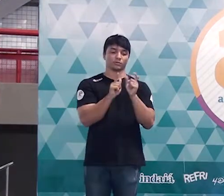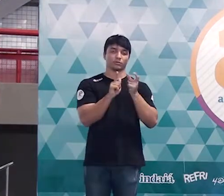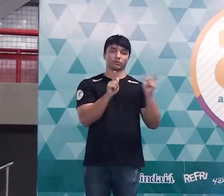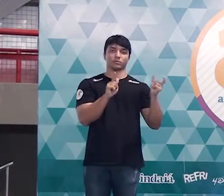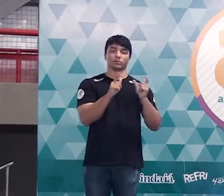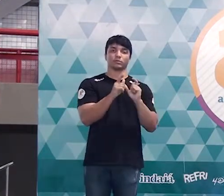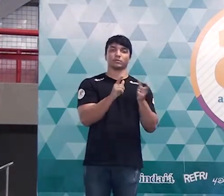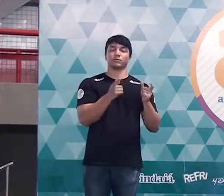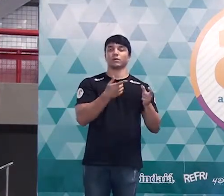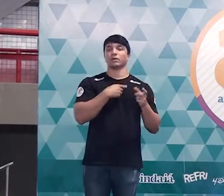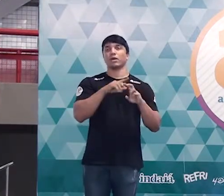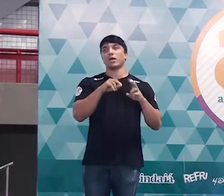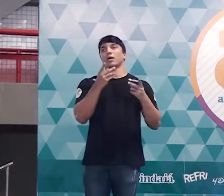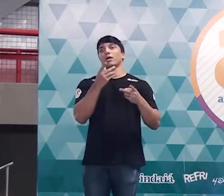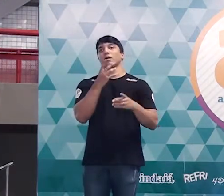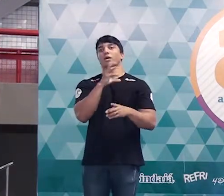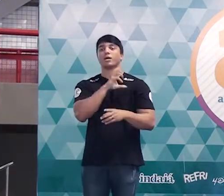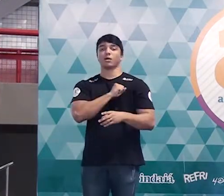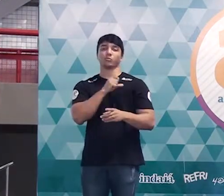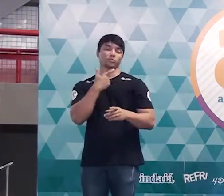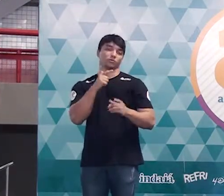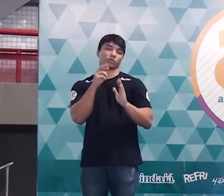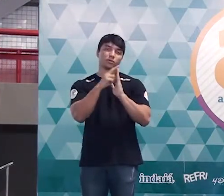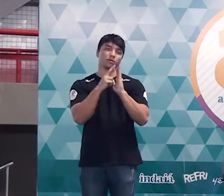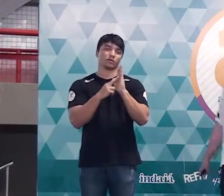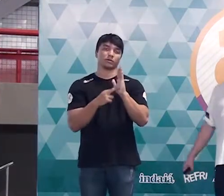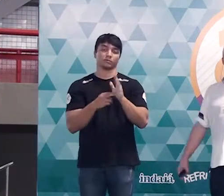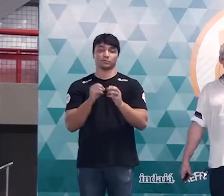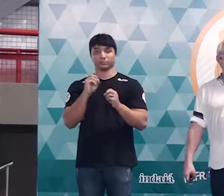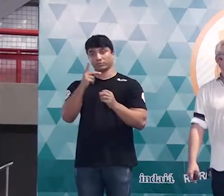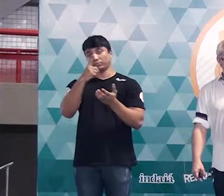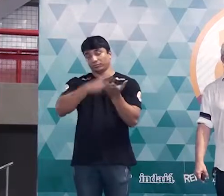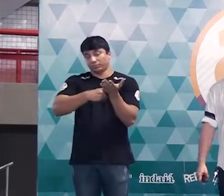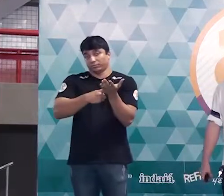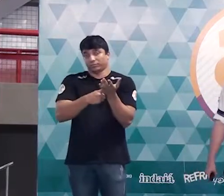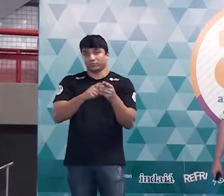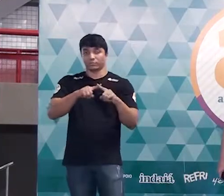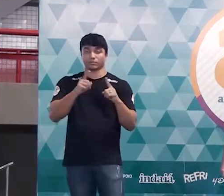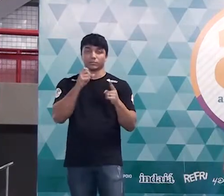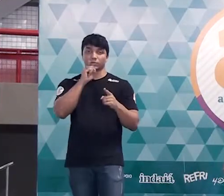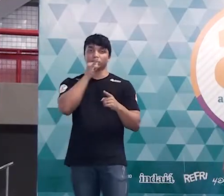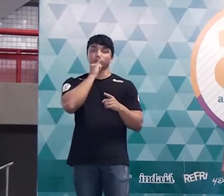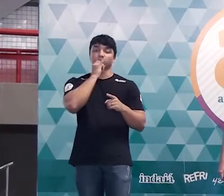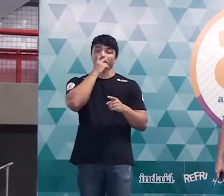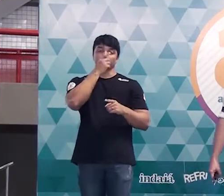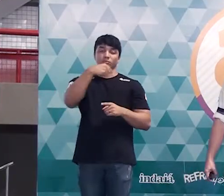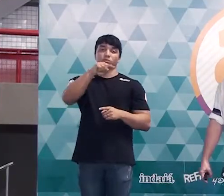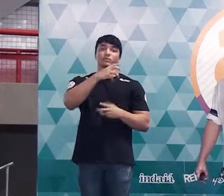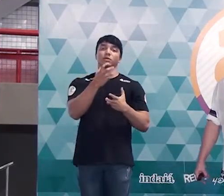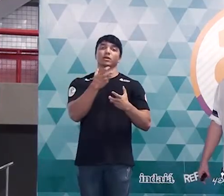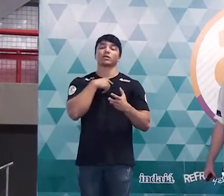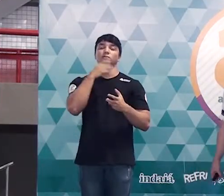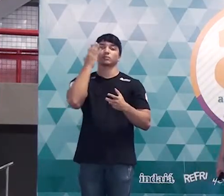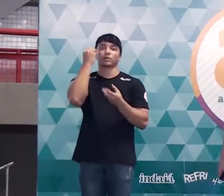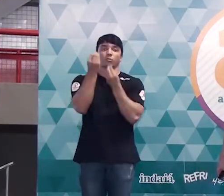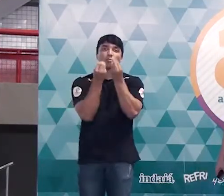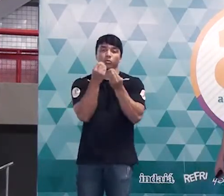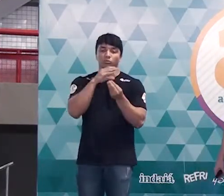Ah, professor, mas é porque o amor não tem regra. Beleza, está combinado. Mas se você quiser mostrar que